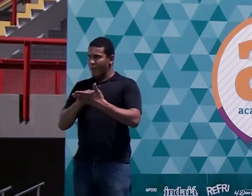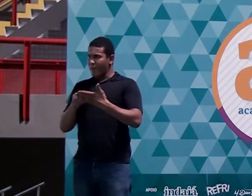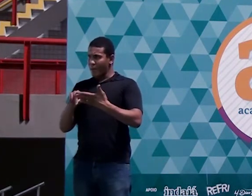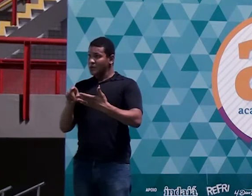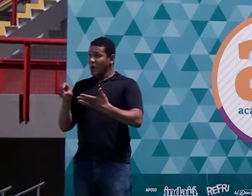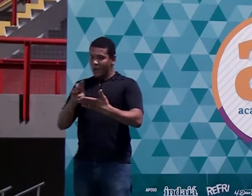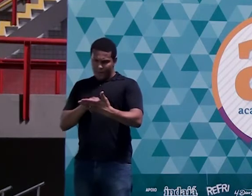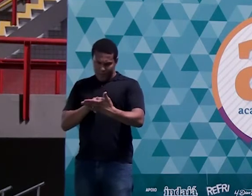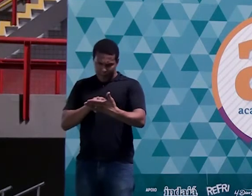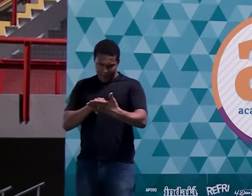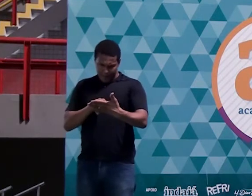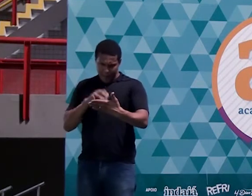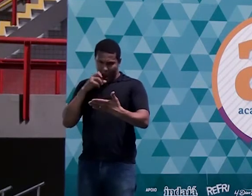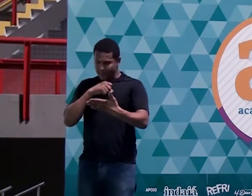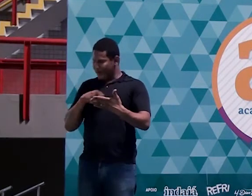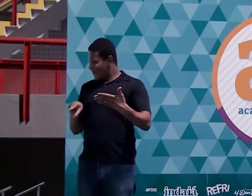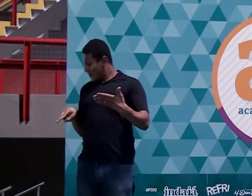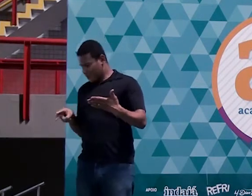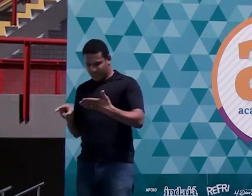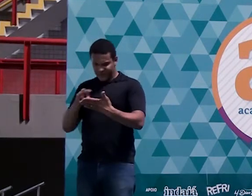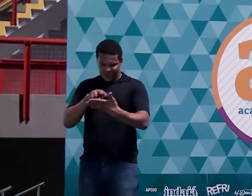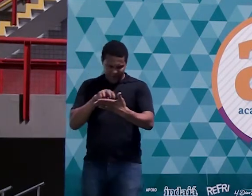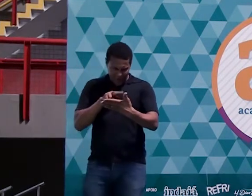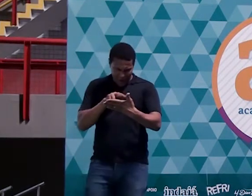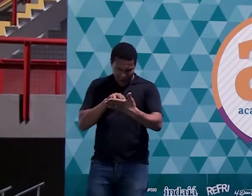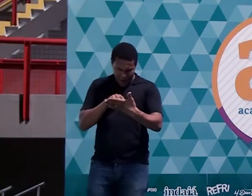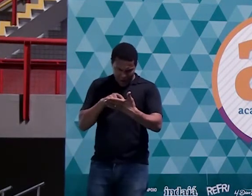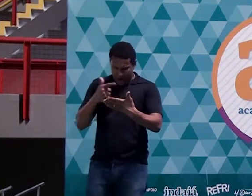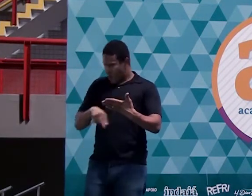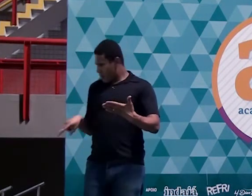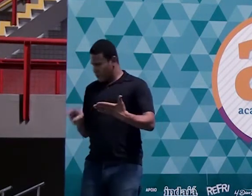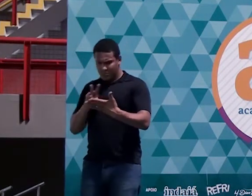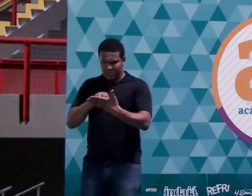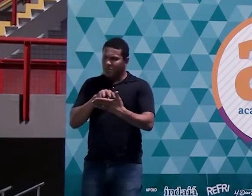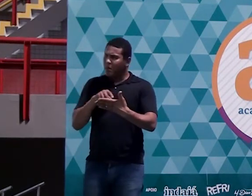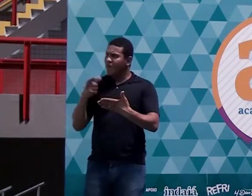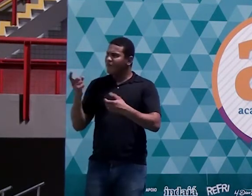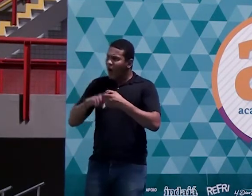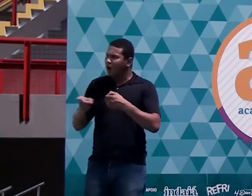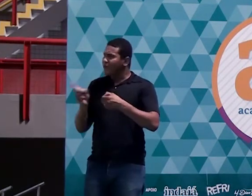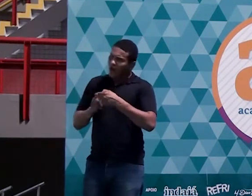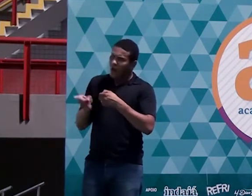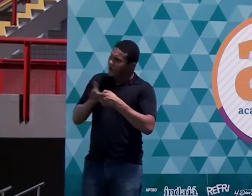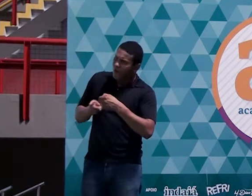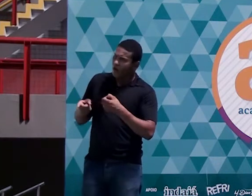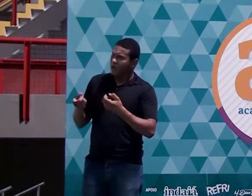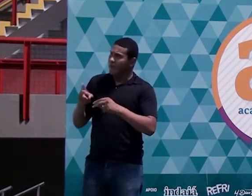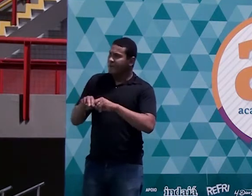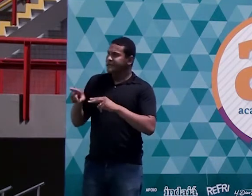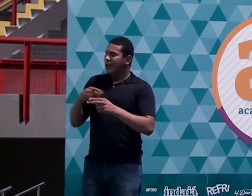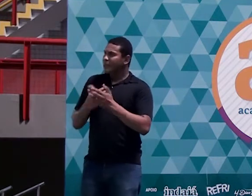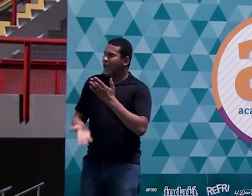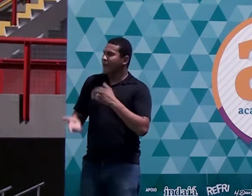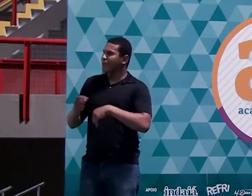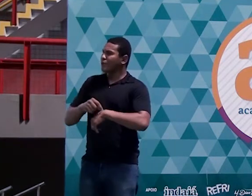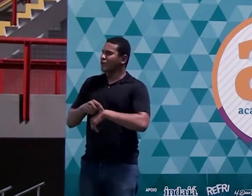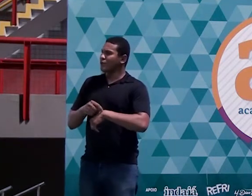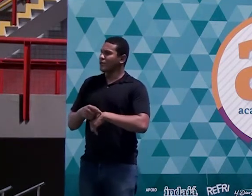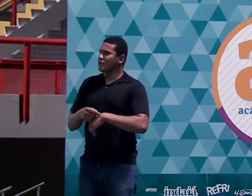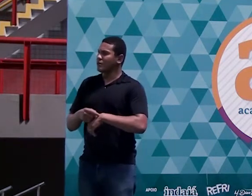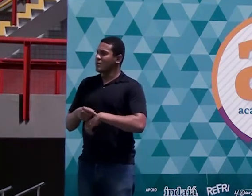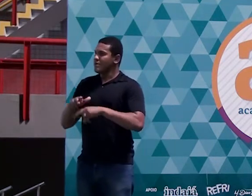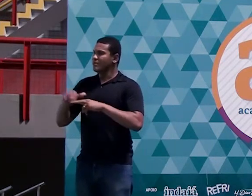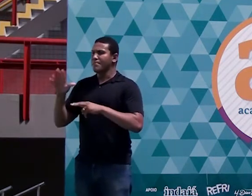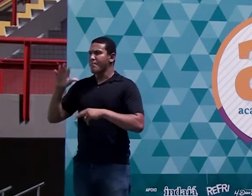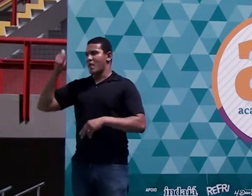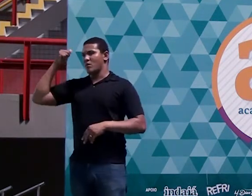Aí olha para o item, aí volta para o texto. Quer dizer, você vai perder mais tempo. Então a mais coerente com o texto é a